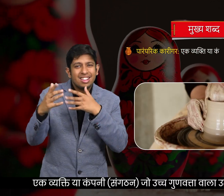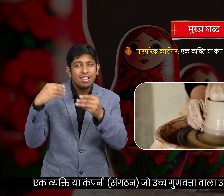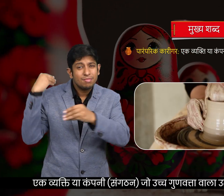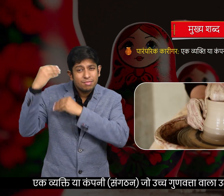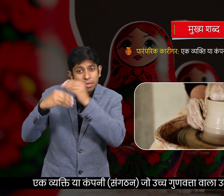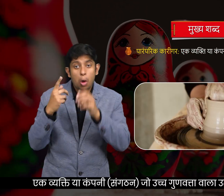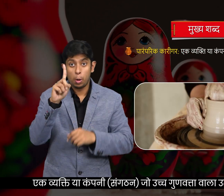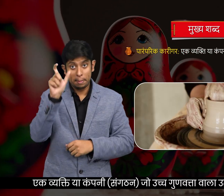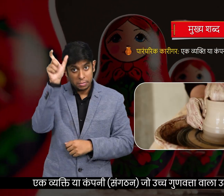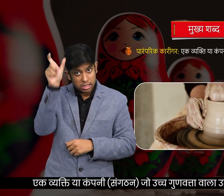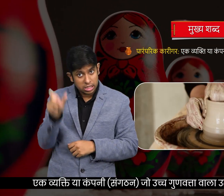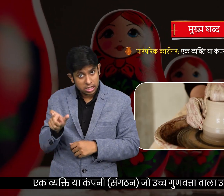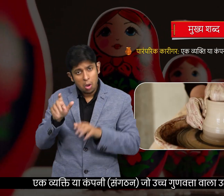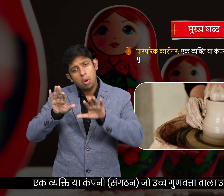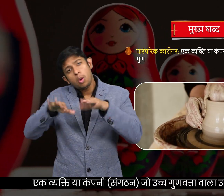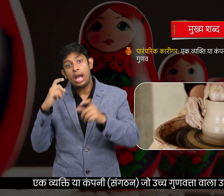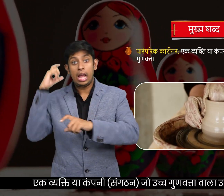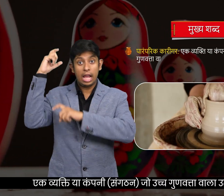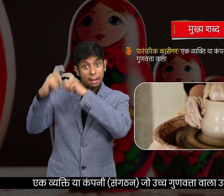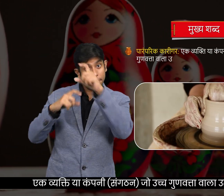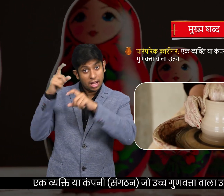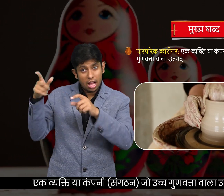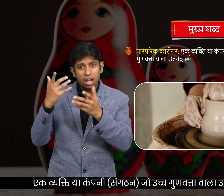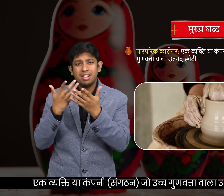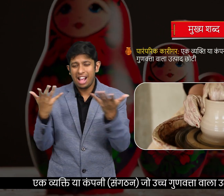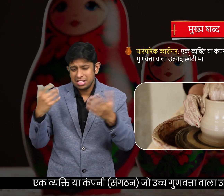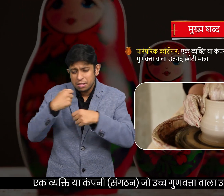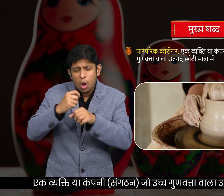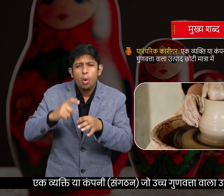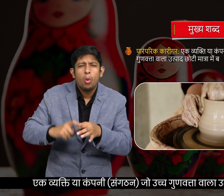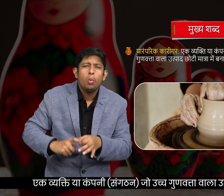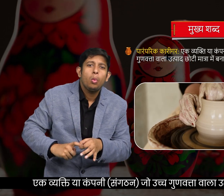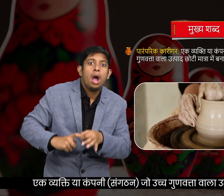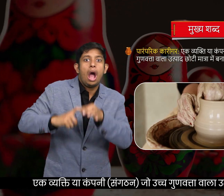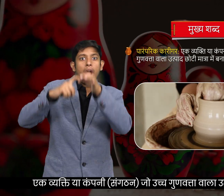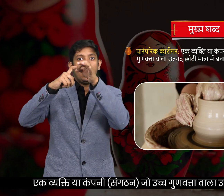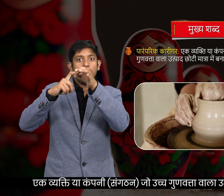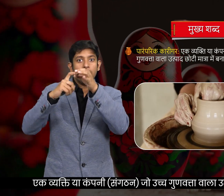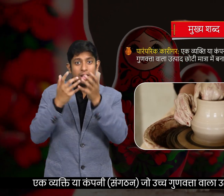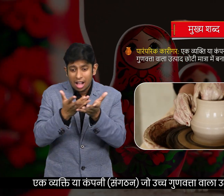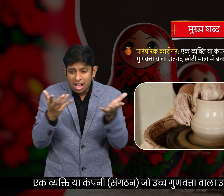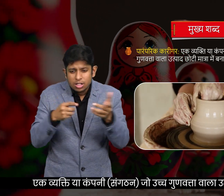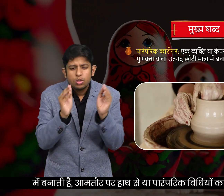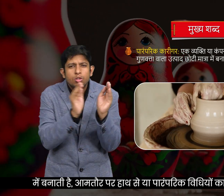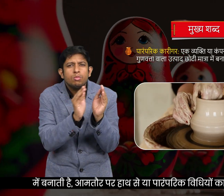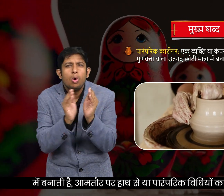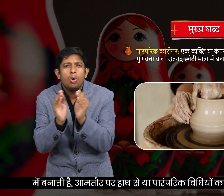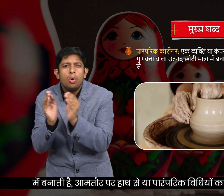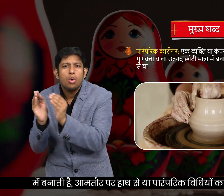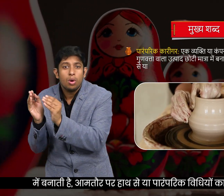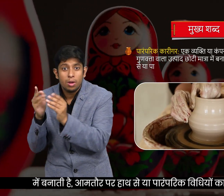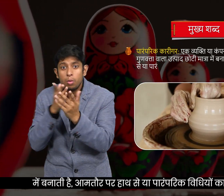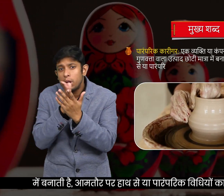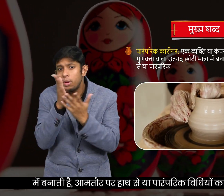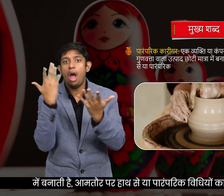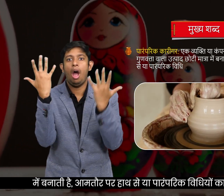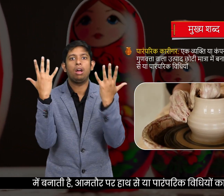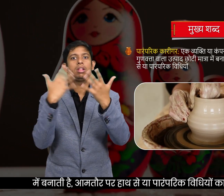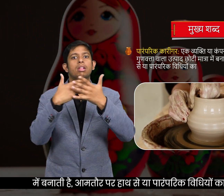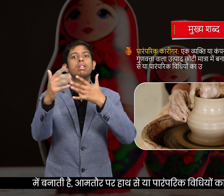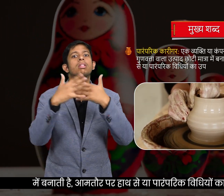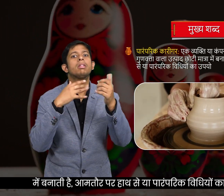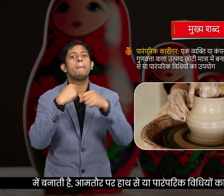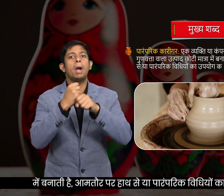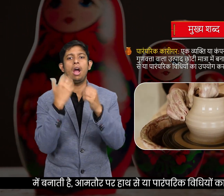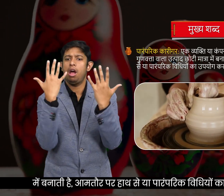एक व्यक्ति या कंपनी या संगठन जो उच्च गुणवत्ता वाला उत्पाद छोटी मात्रा में बनाती है,